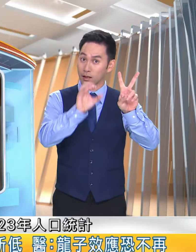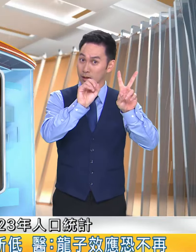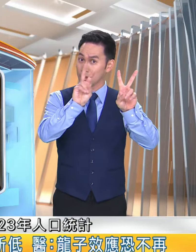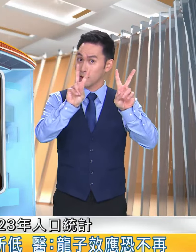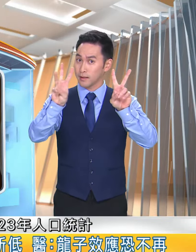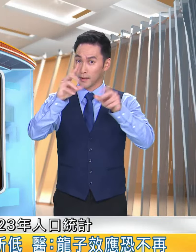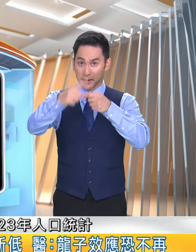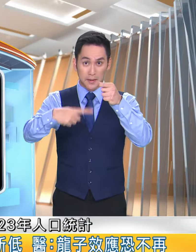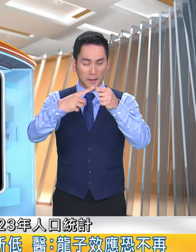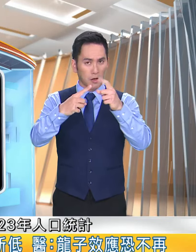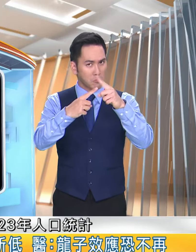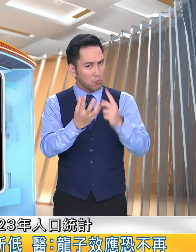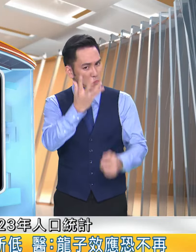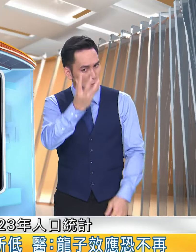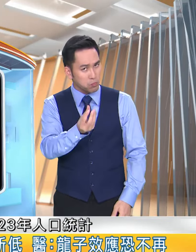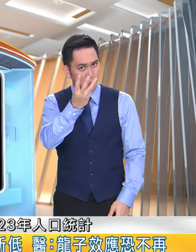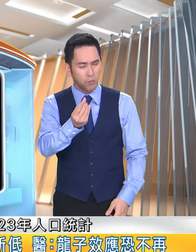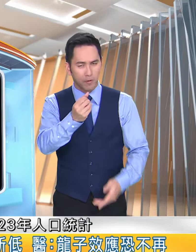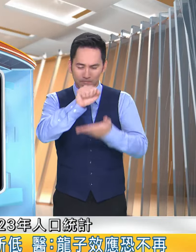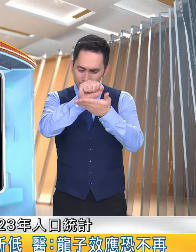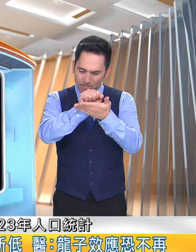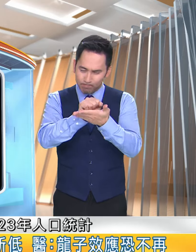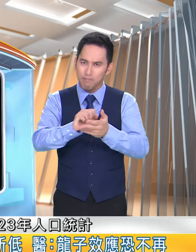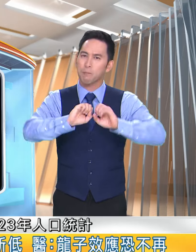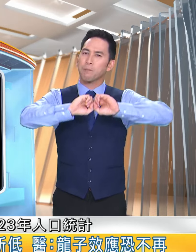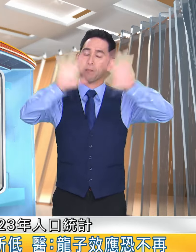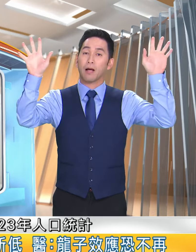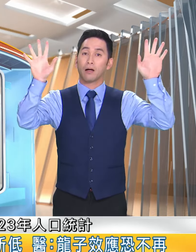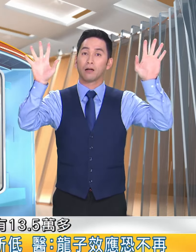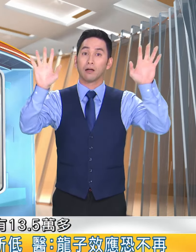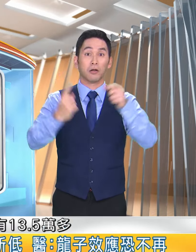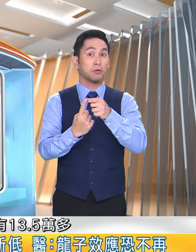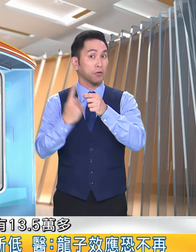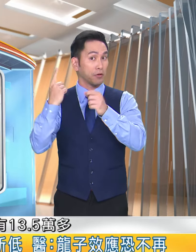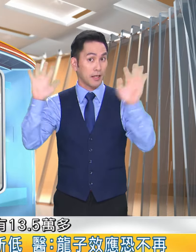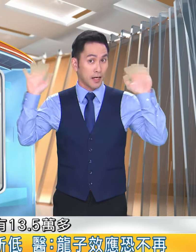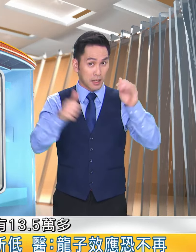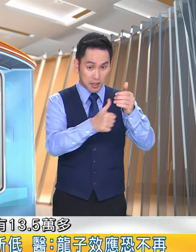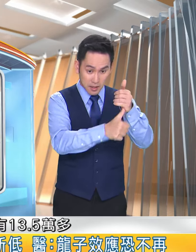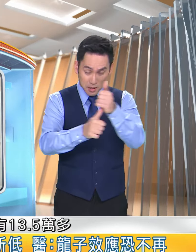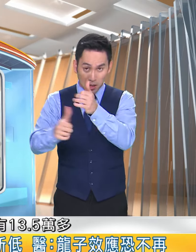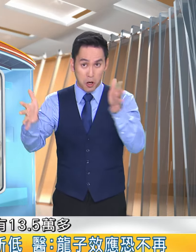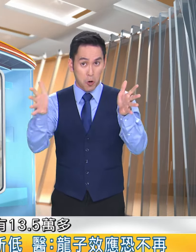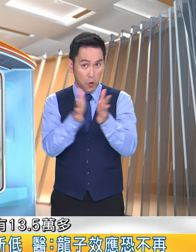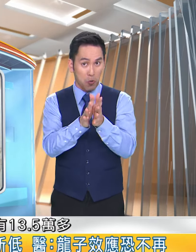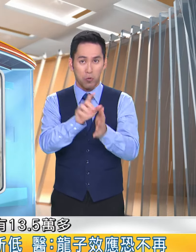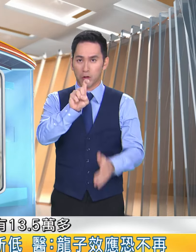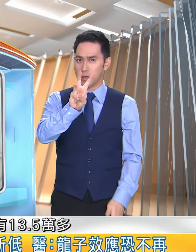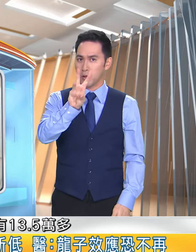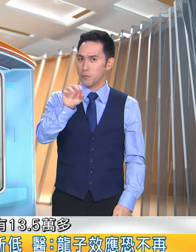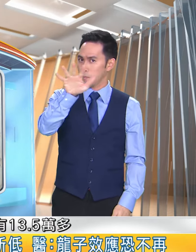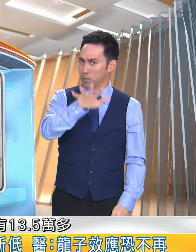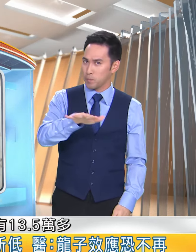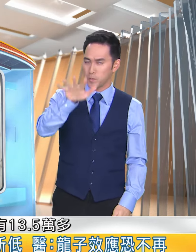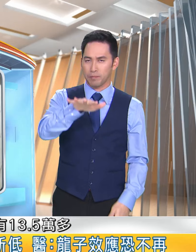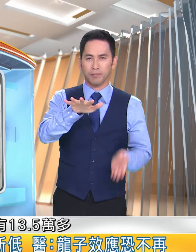年2023年人口统计，去年新生儿人数仅有13.5万多，